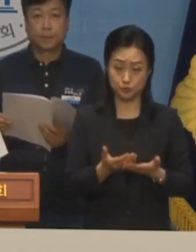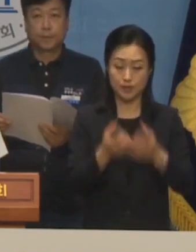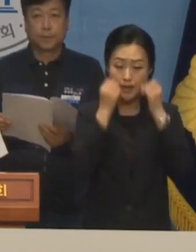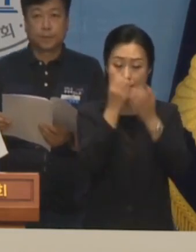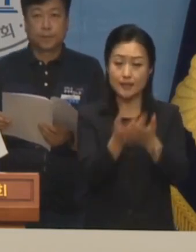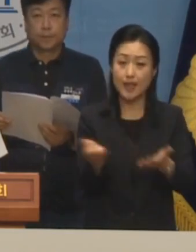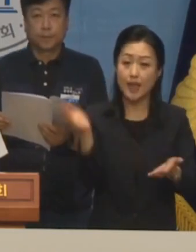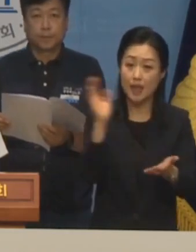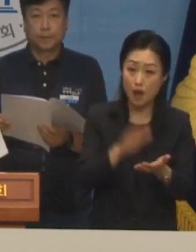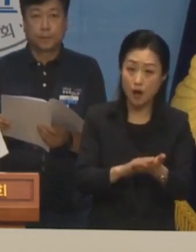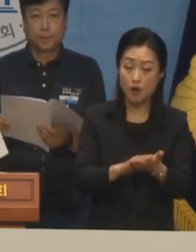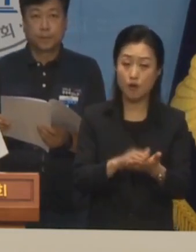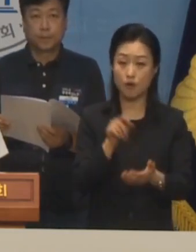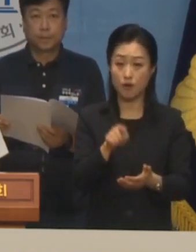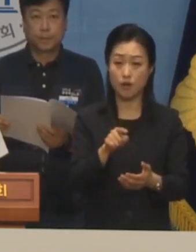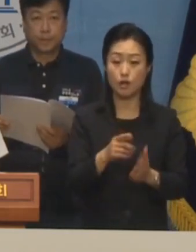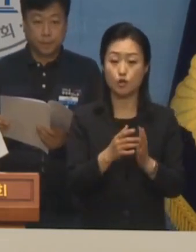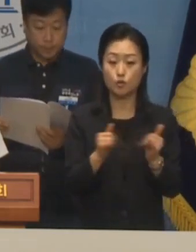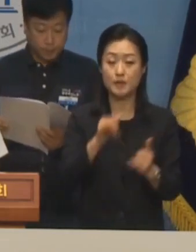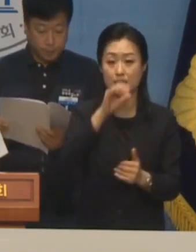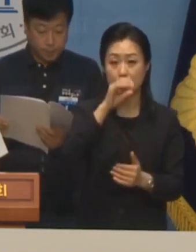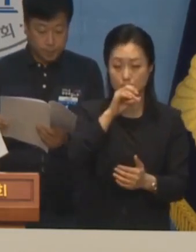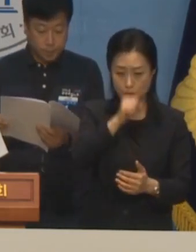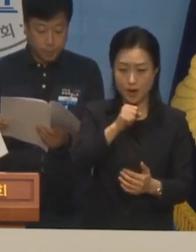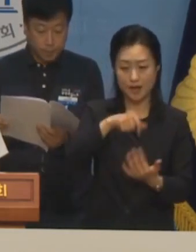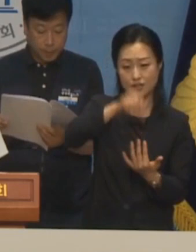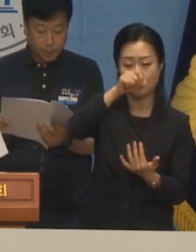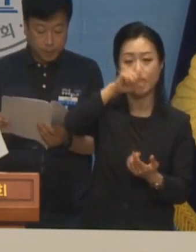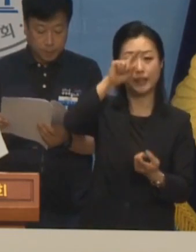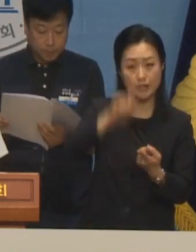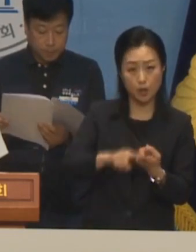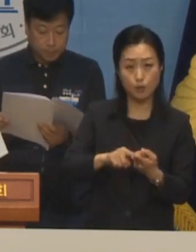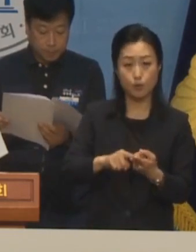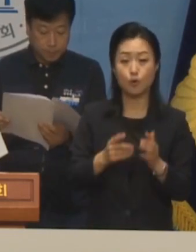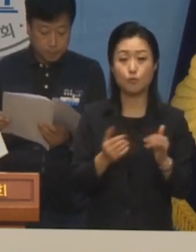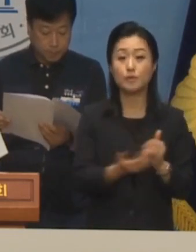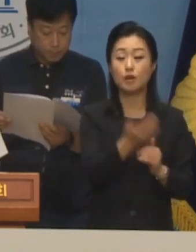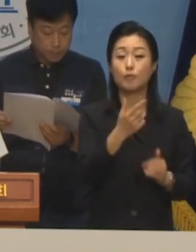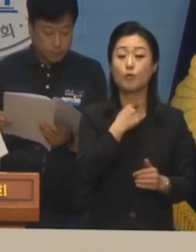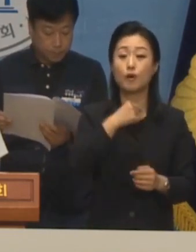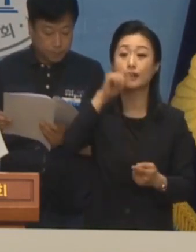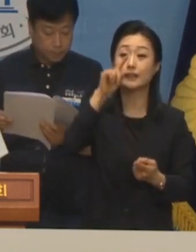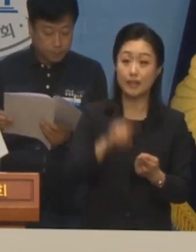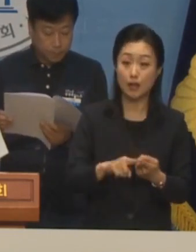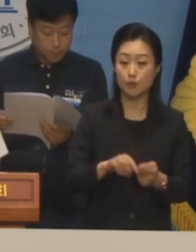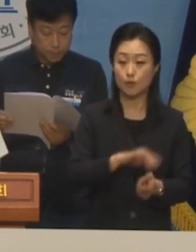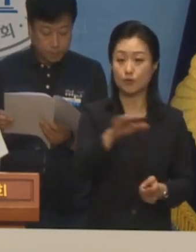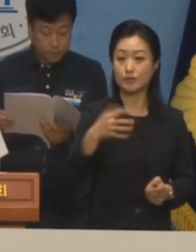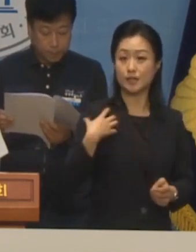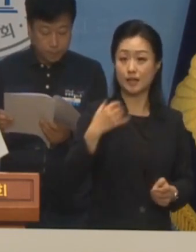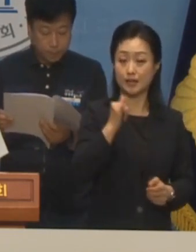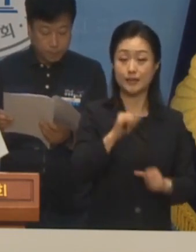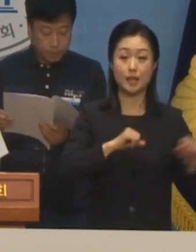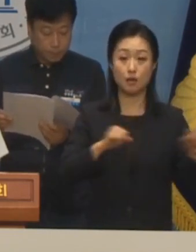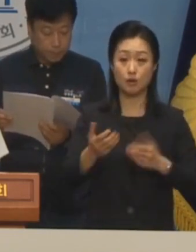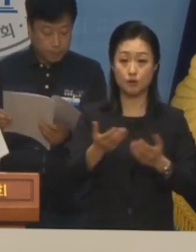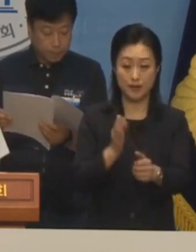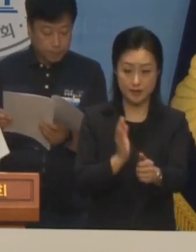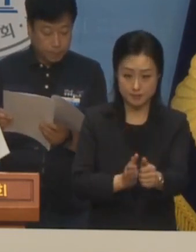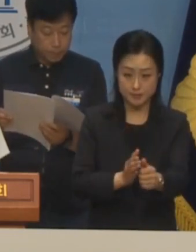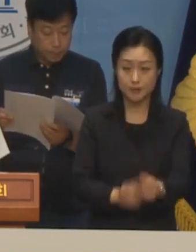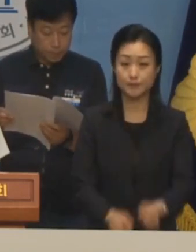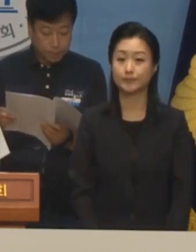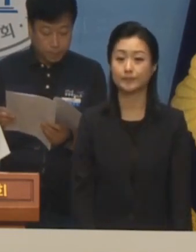개혁을 국민의 선택대로, 국민이 원하는 바대로 책임감 있게 또